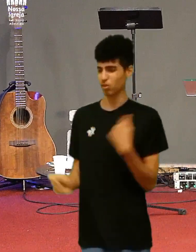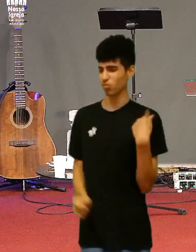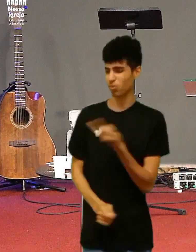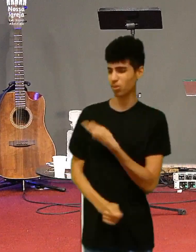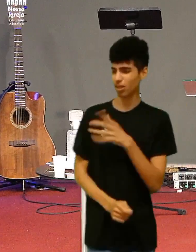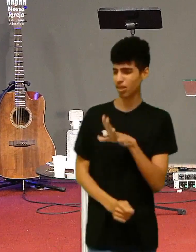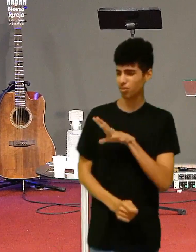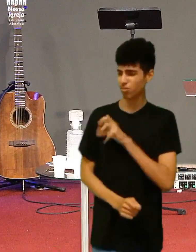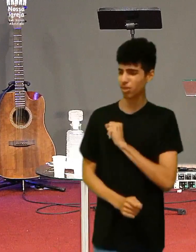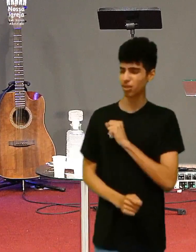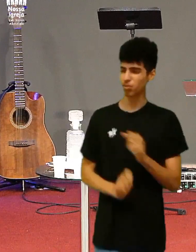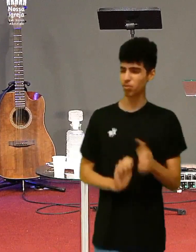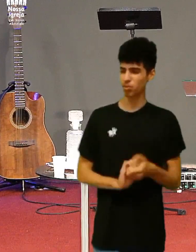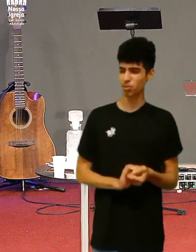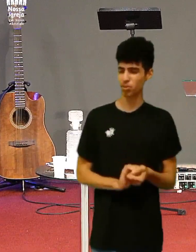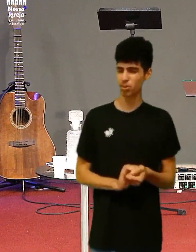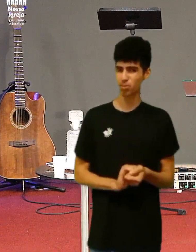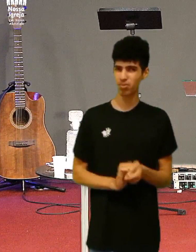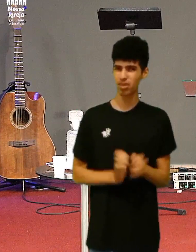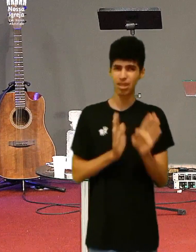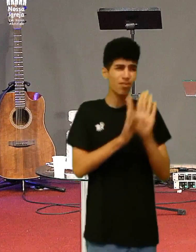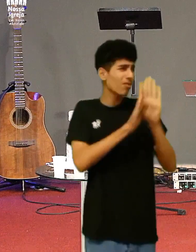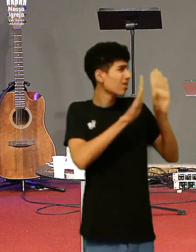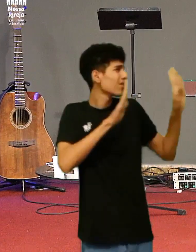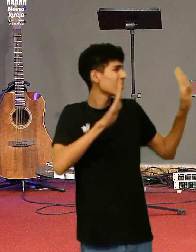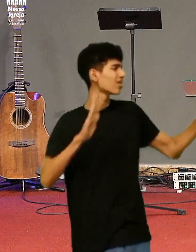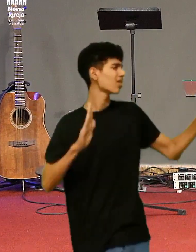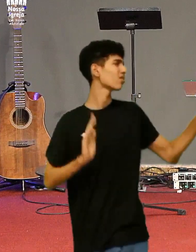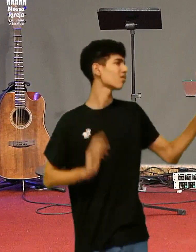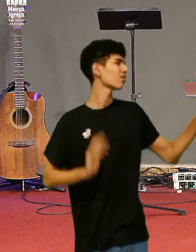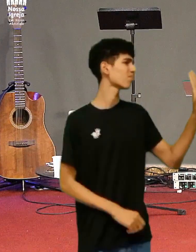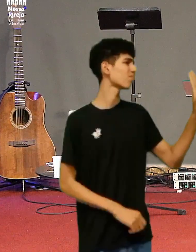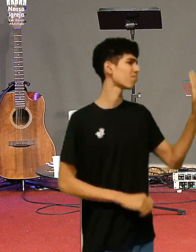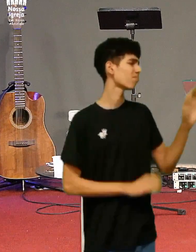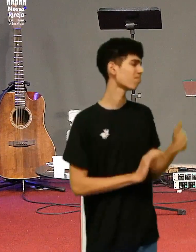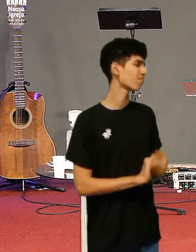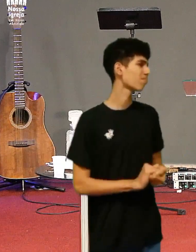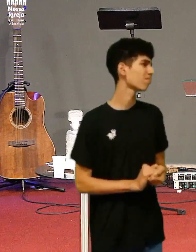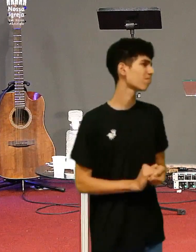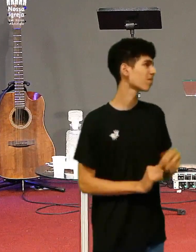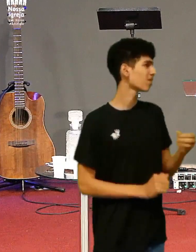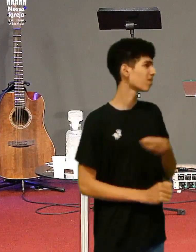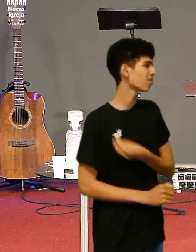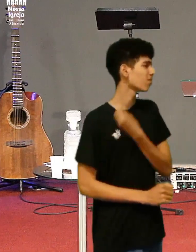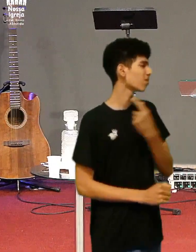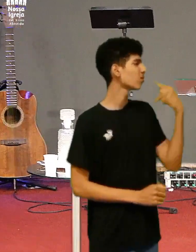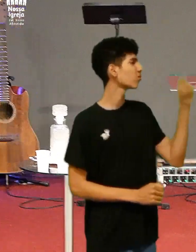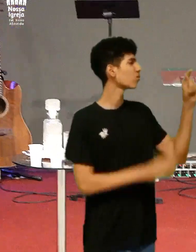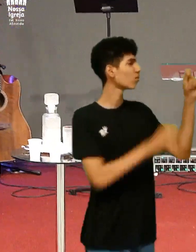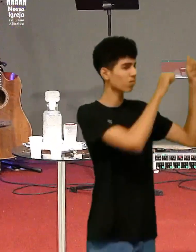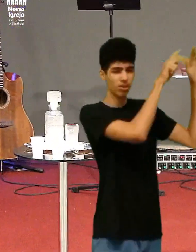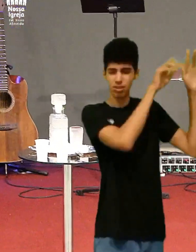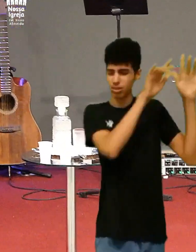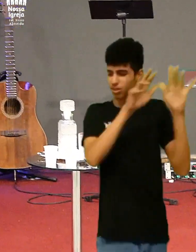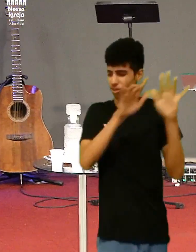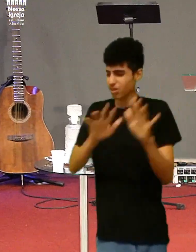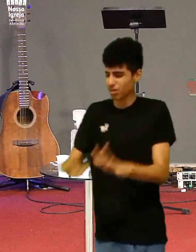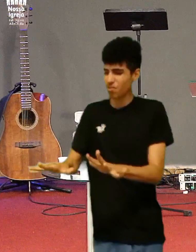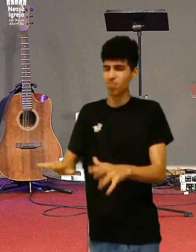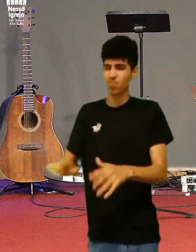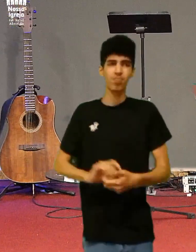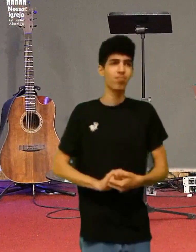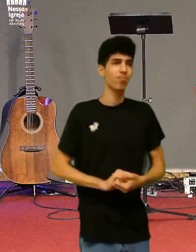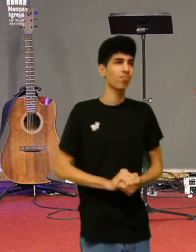Tantos mortos, alguns já secos, meu Pai. Derrama a tua vida, meu Deus.